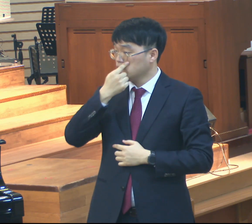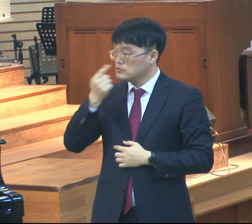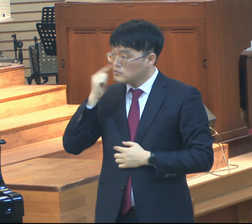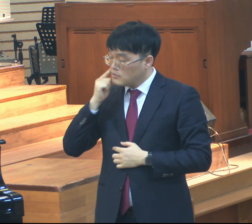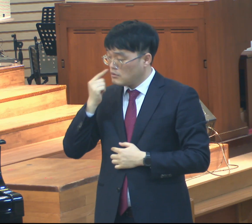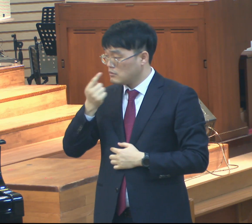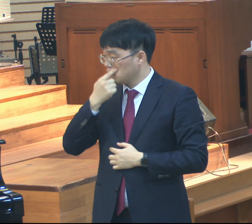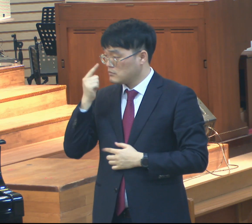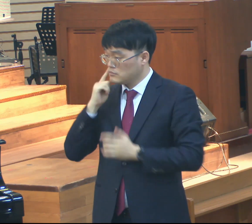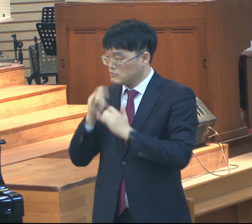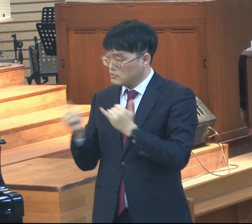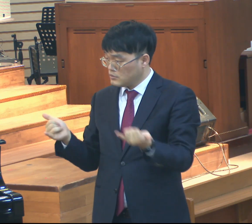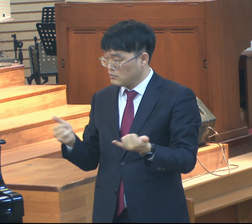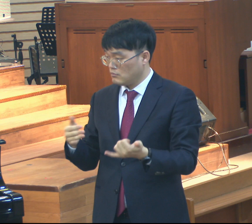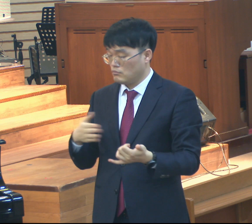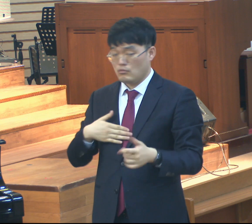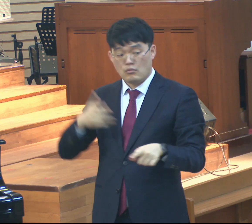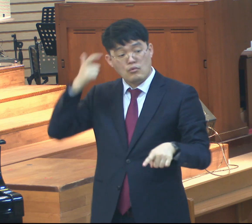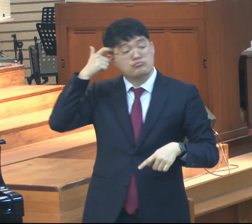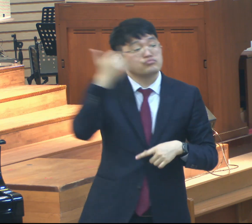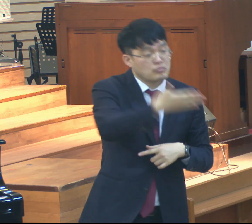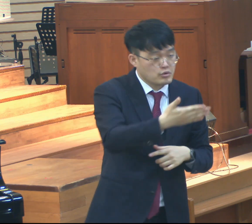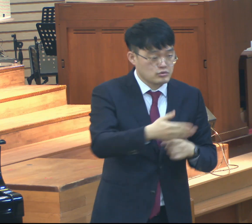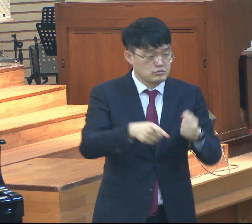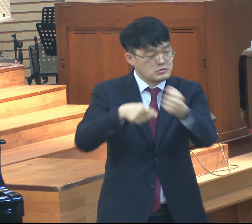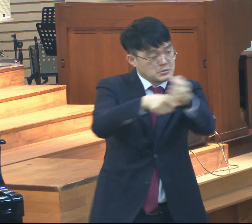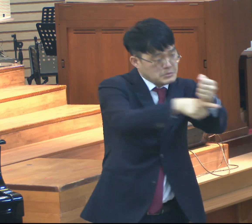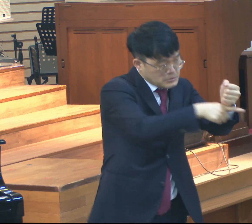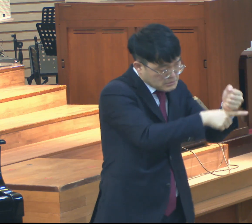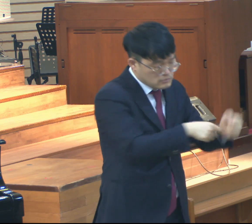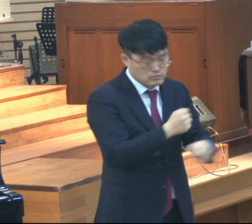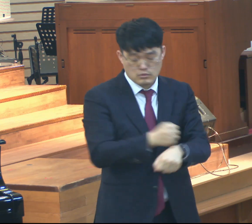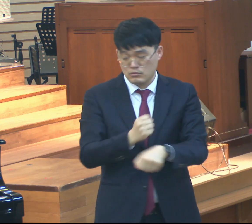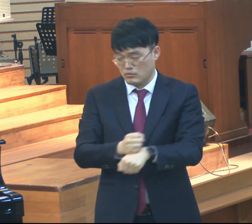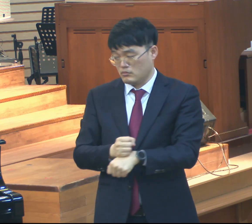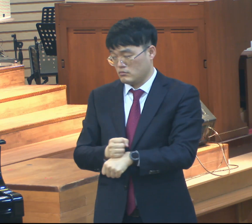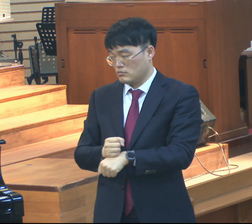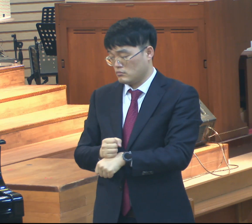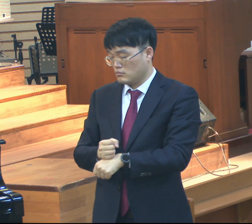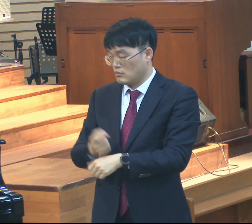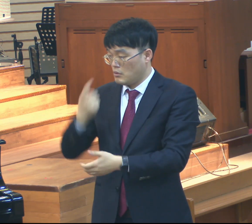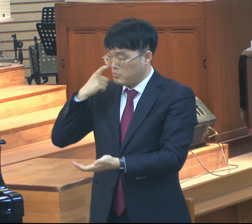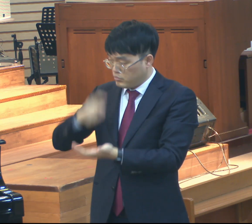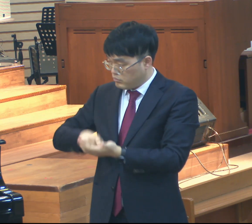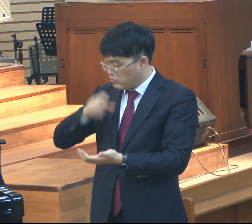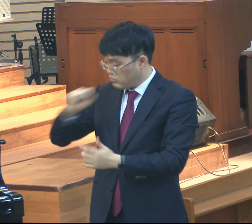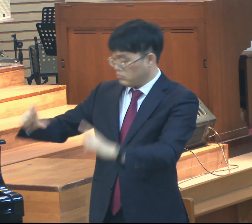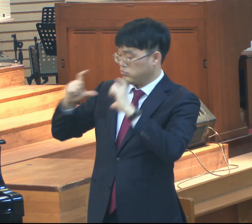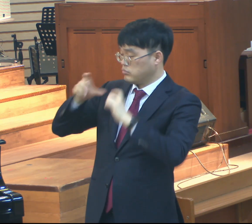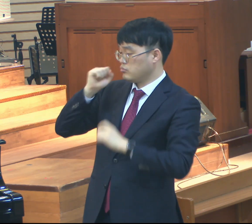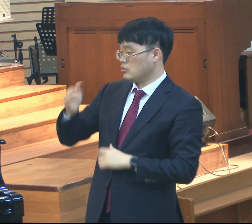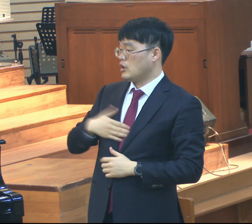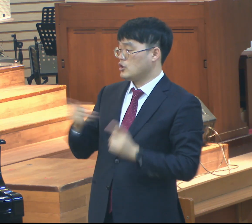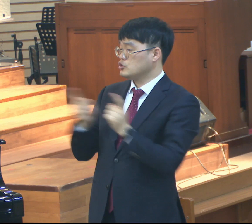내 죄를 찾아야지 내 입에서 찾고자 하느냐, 그렇게 대응하셨던 것입니다. 안나스는 별다른 조치